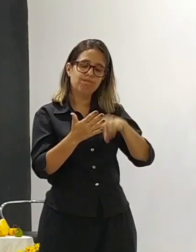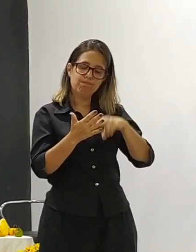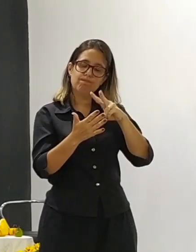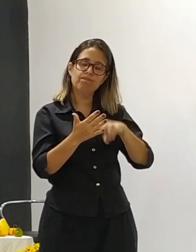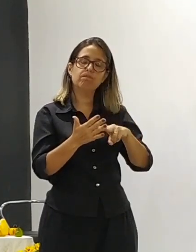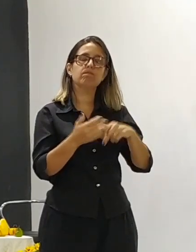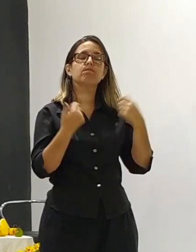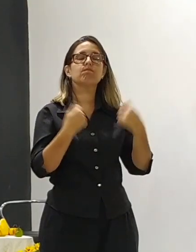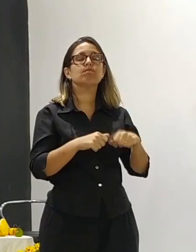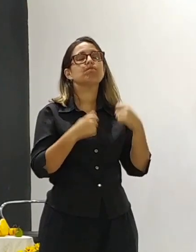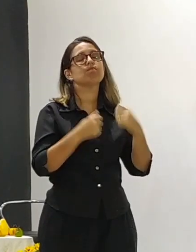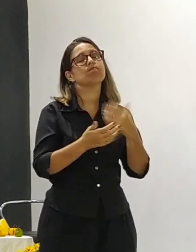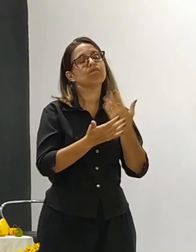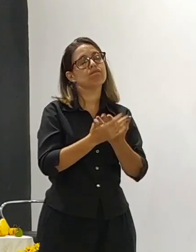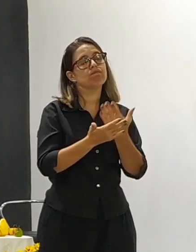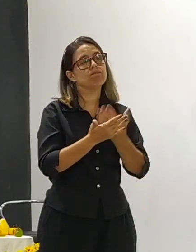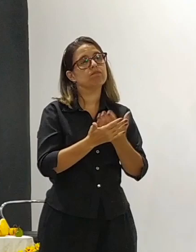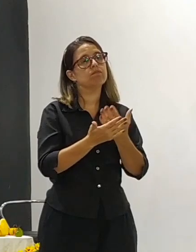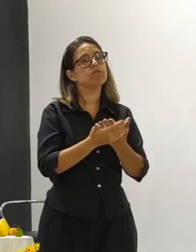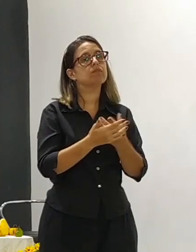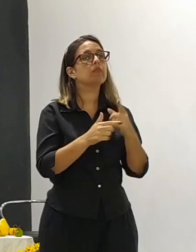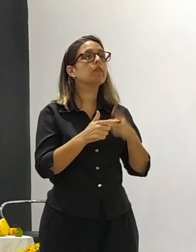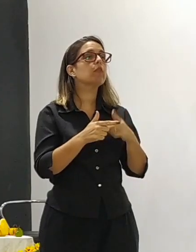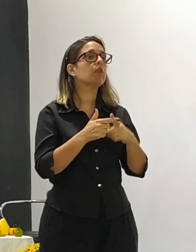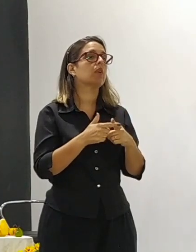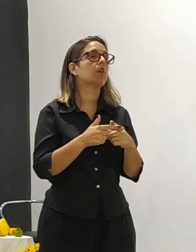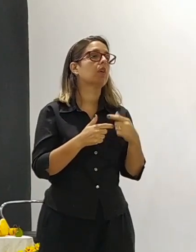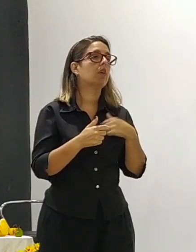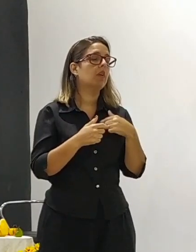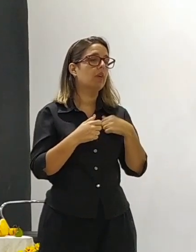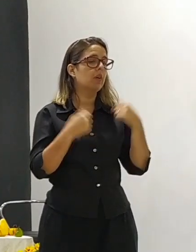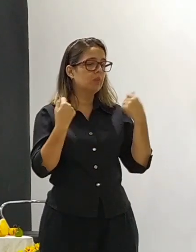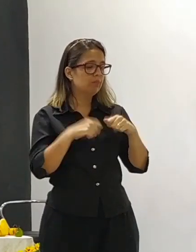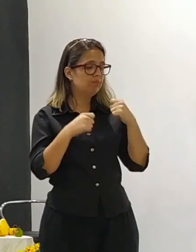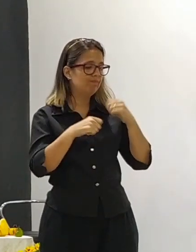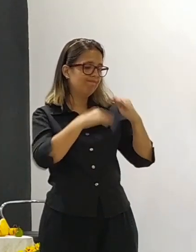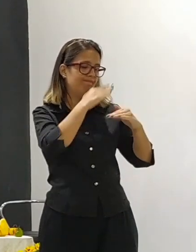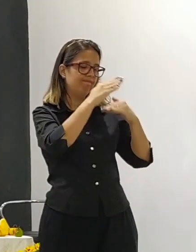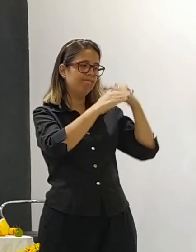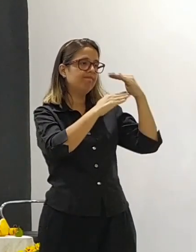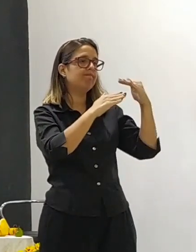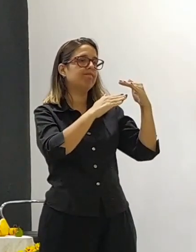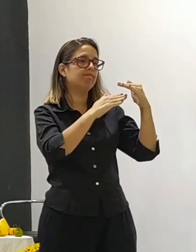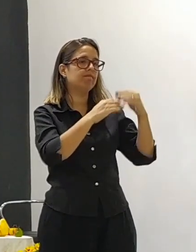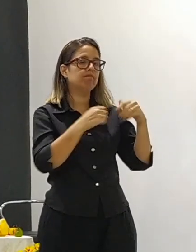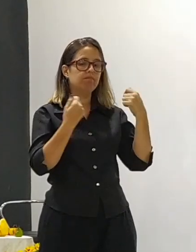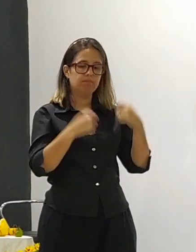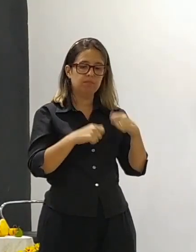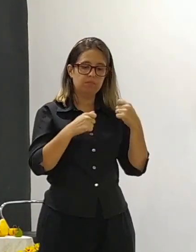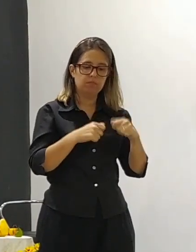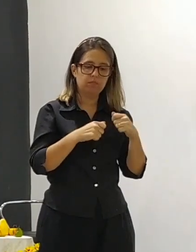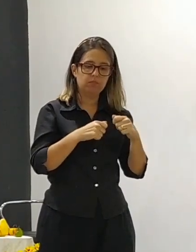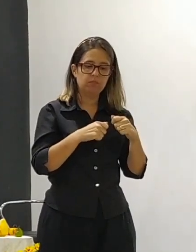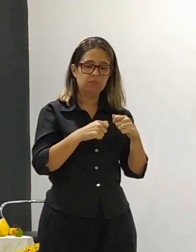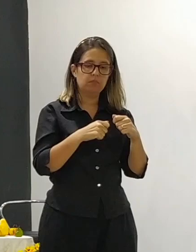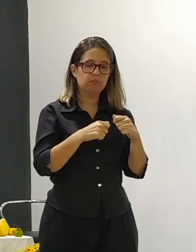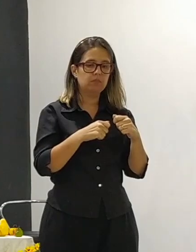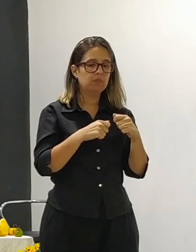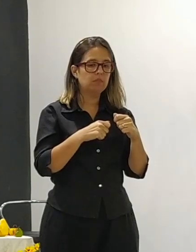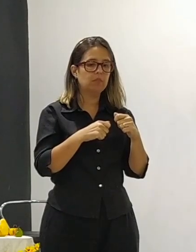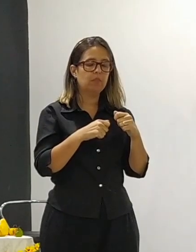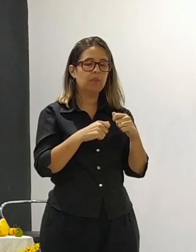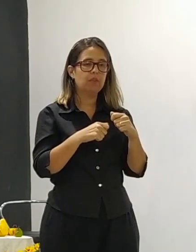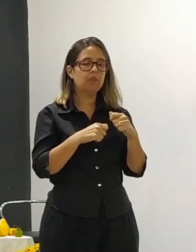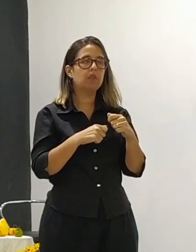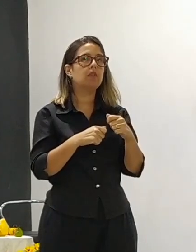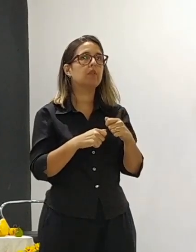eu preciso estudar mais, porque eu preciso crescer, preciso deixar de ser